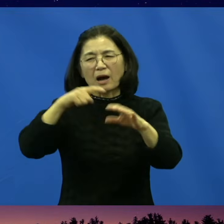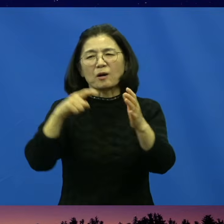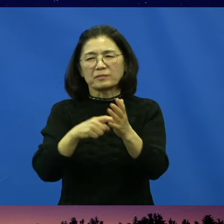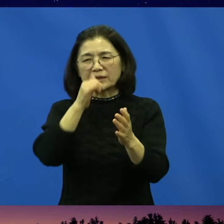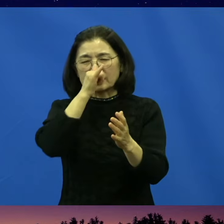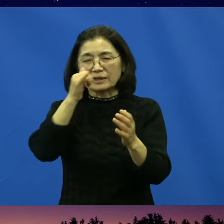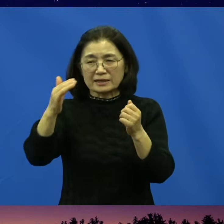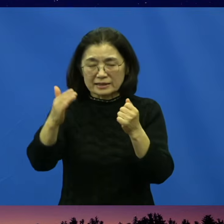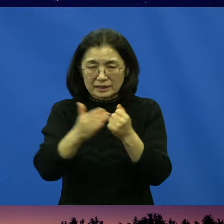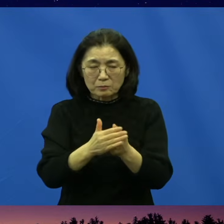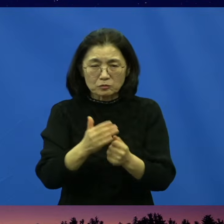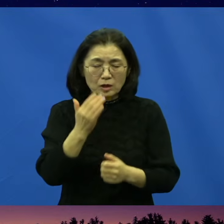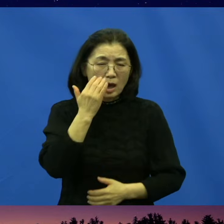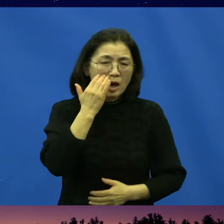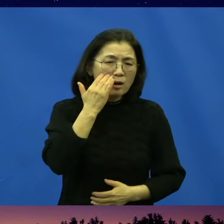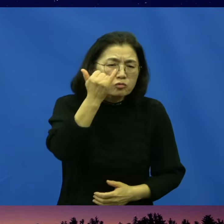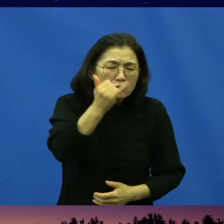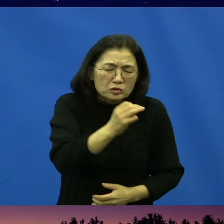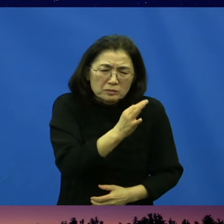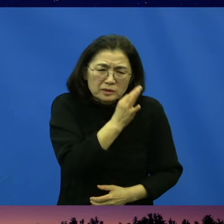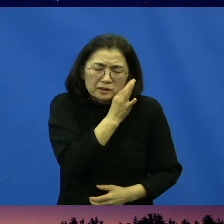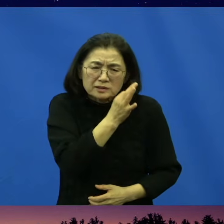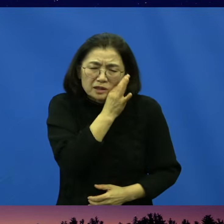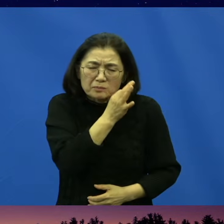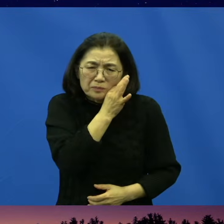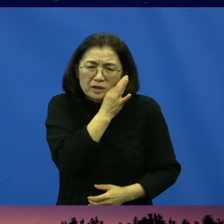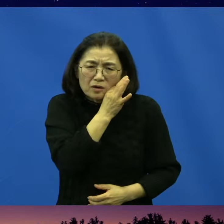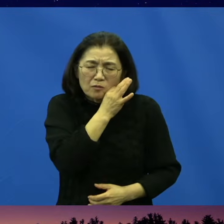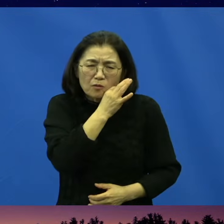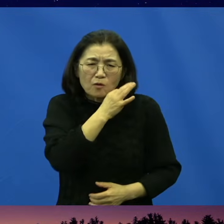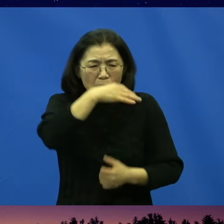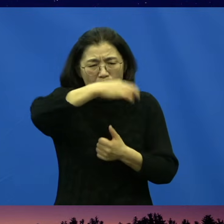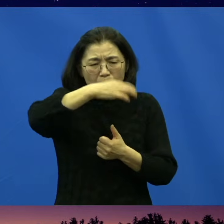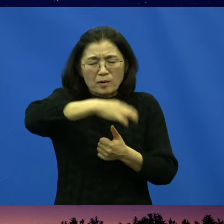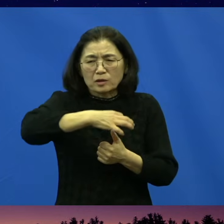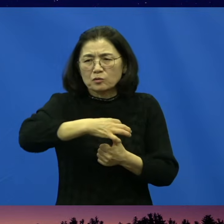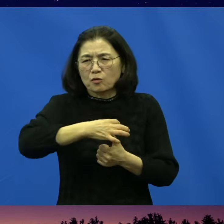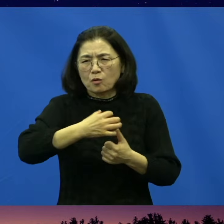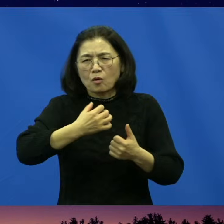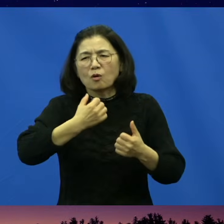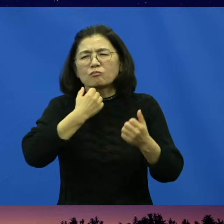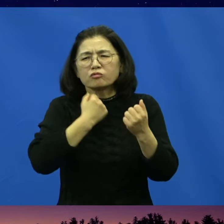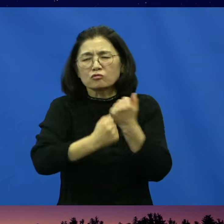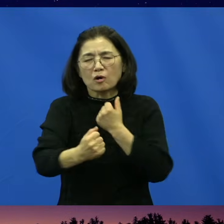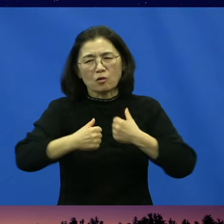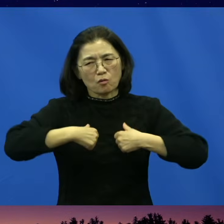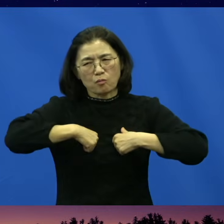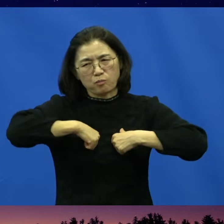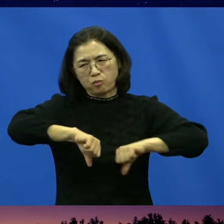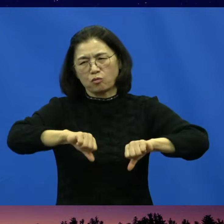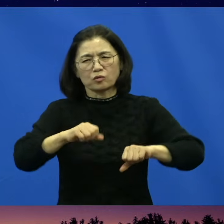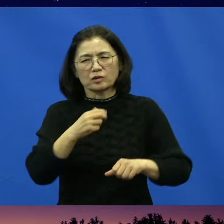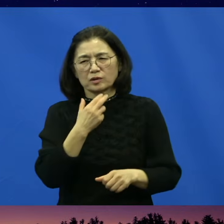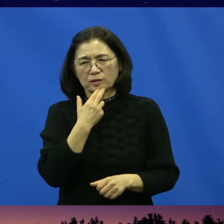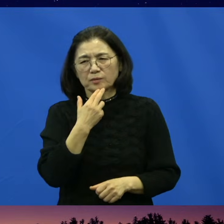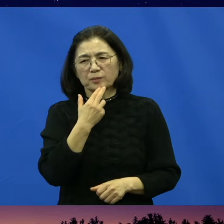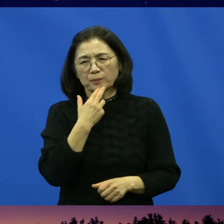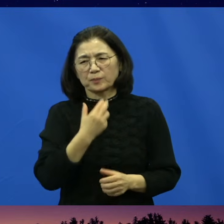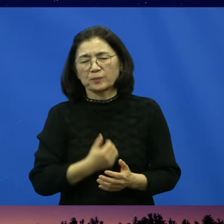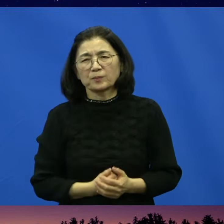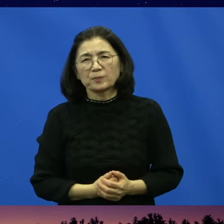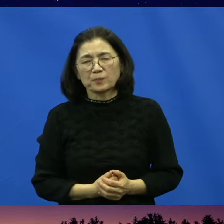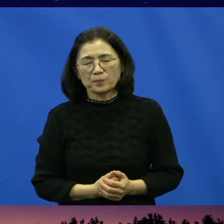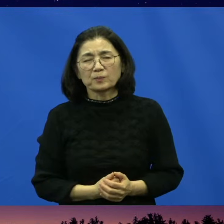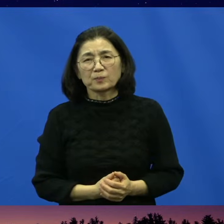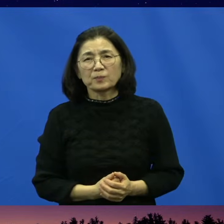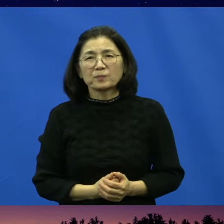수모도 감당할 수 있게 되는 것입니다. 소중하니까, 다른 사람으로 대체가 안 되니까.